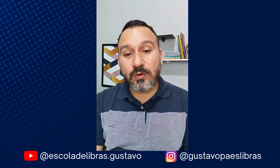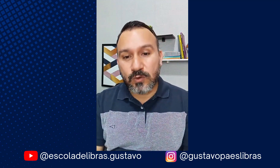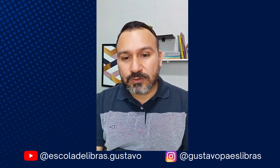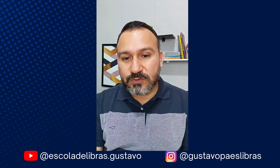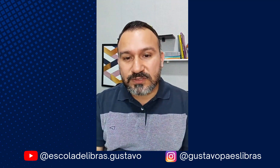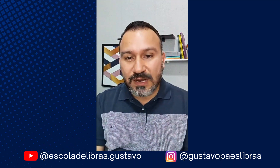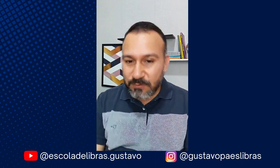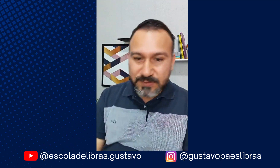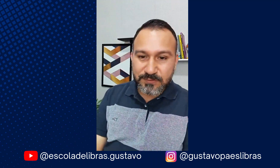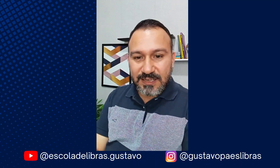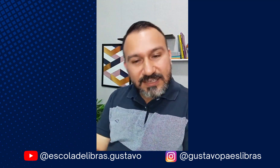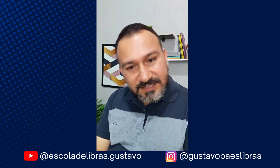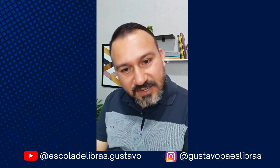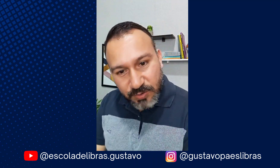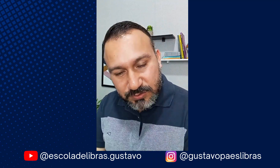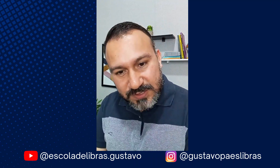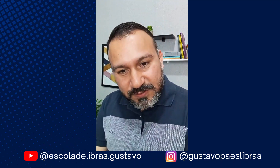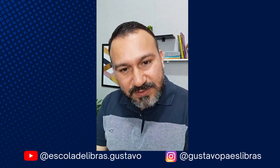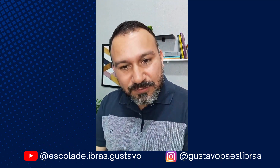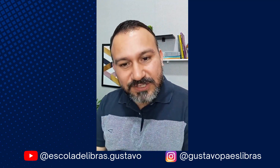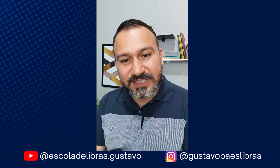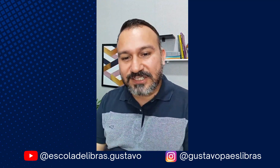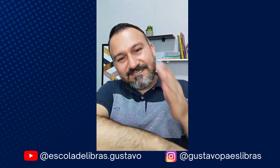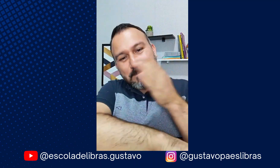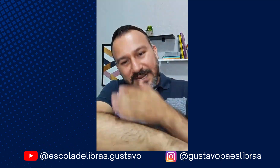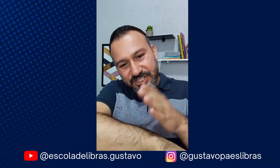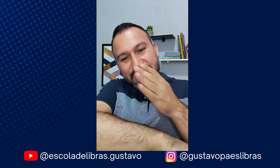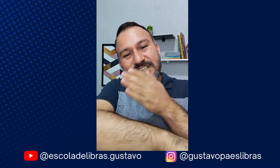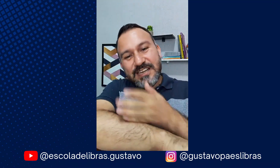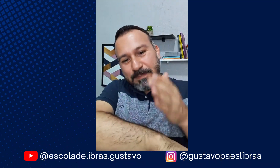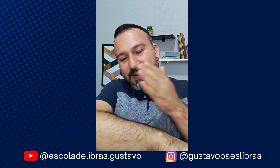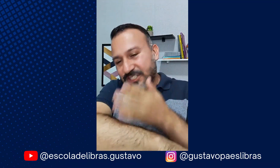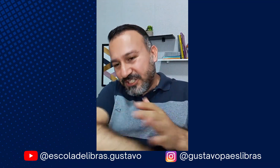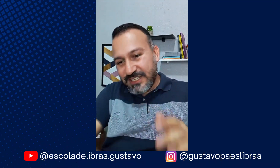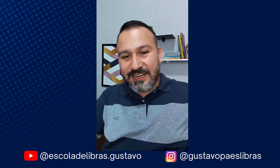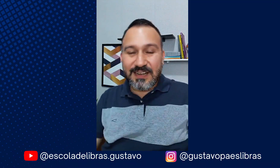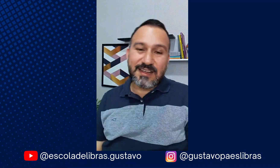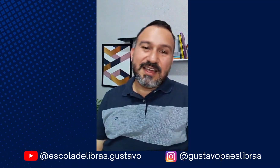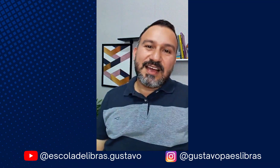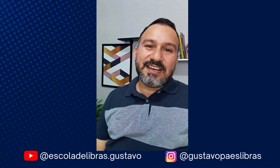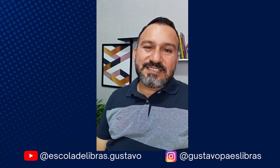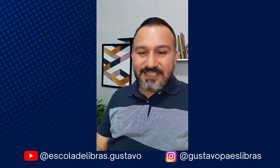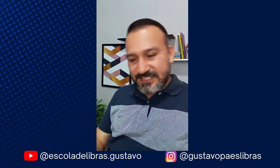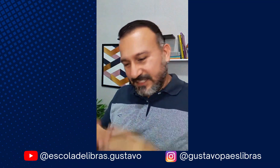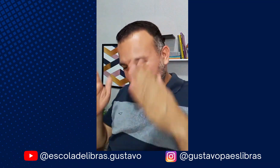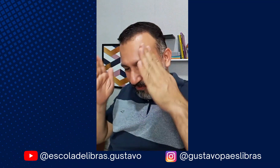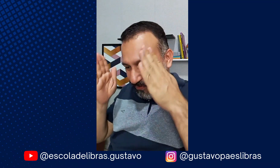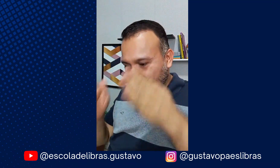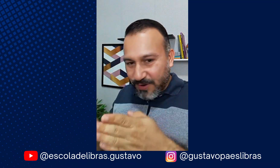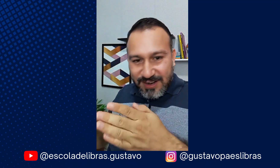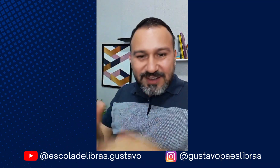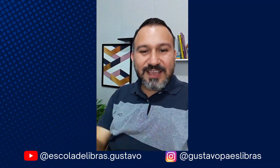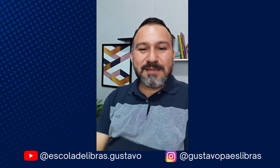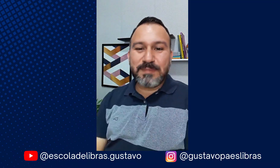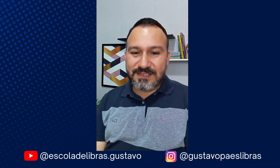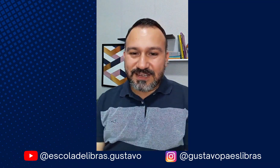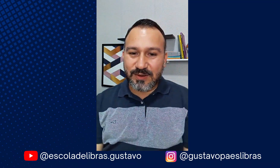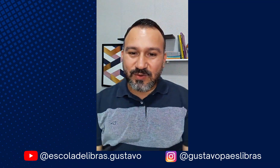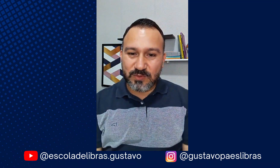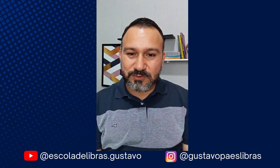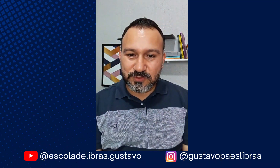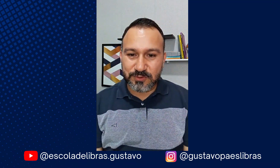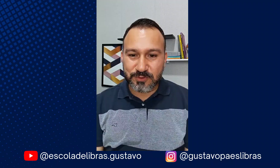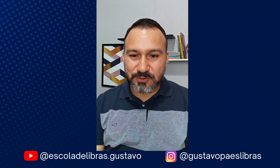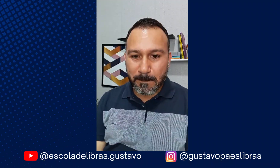nossos encontros ao vivo. E nesses encontros ao vivo, a gente pratica, a gente foca em